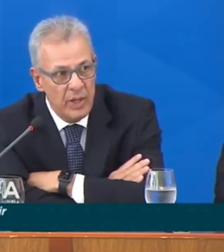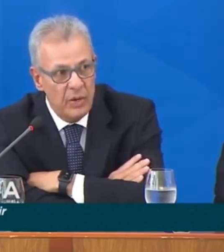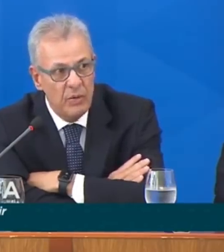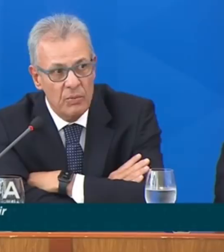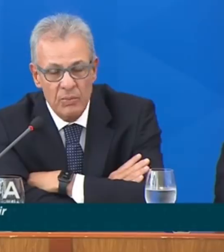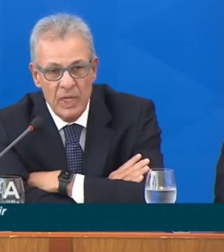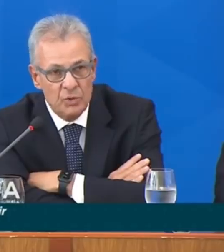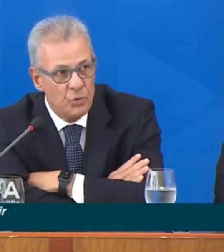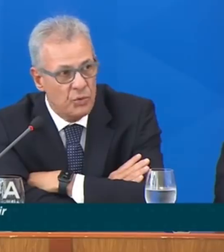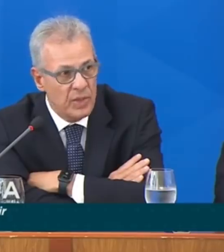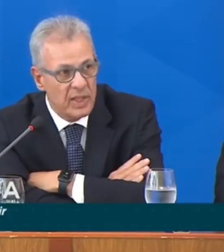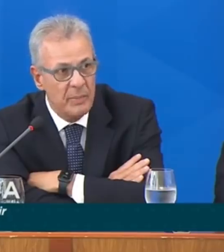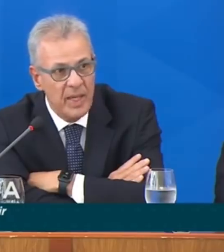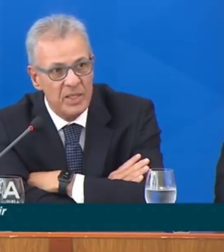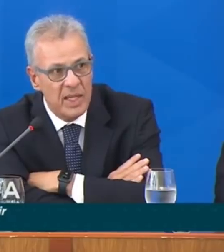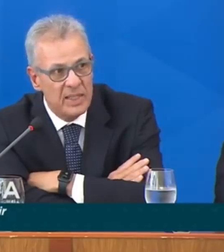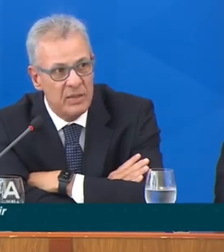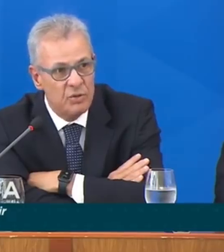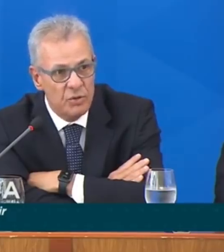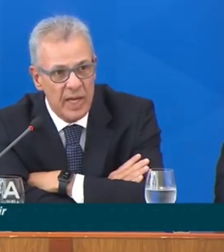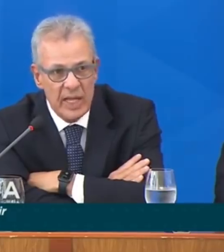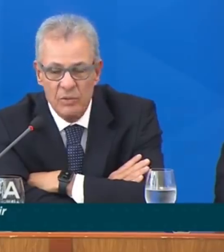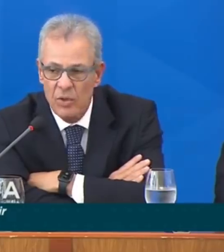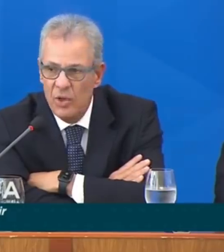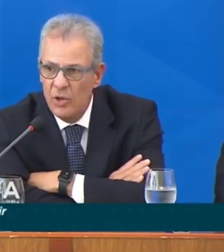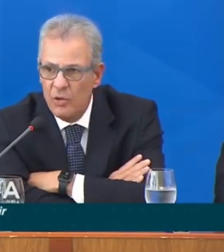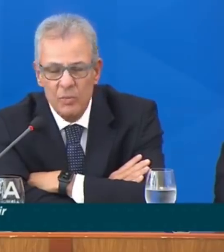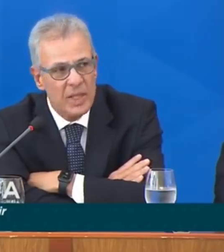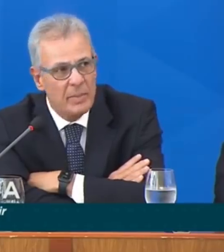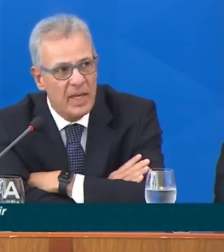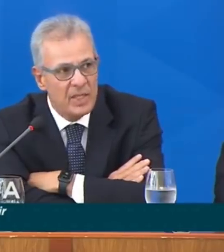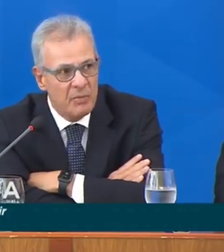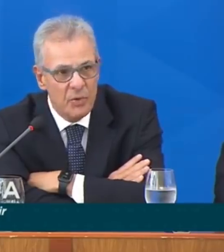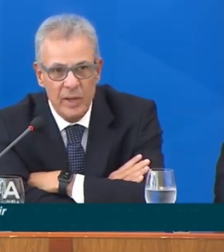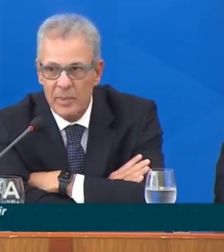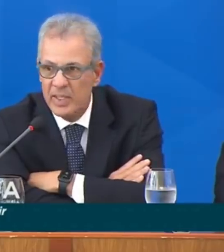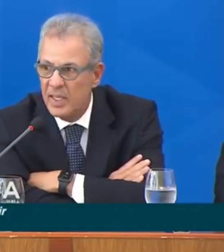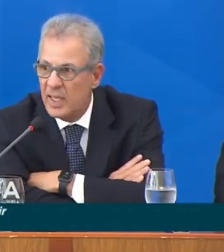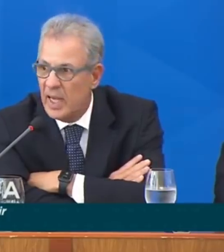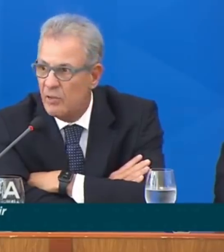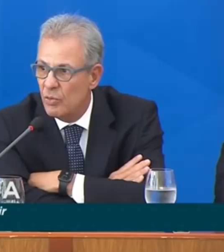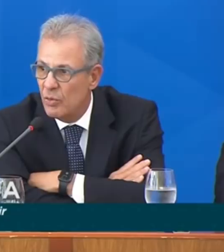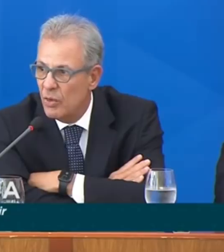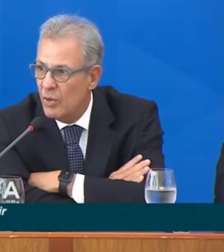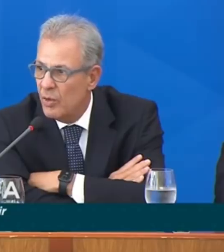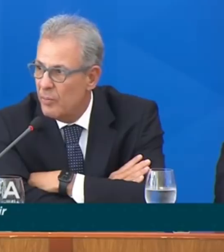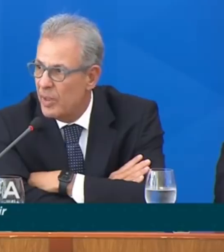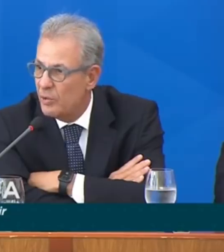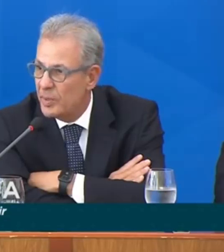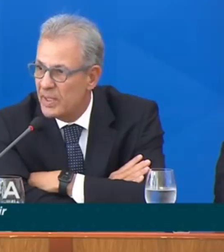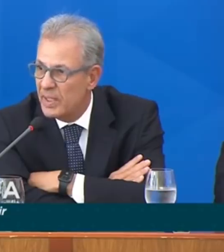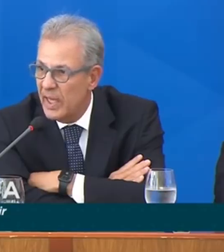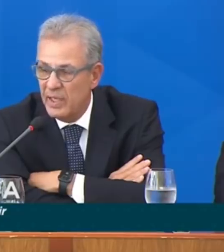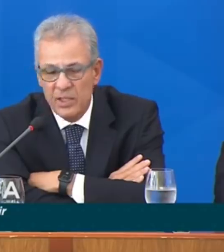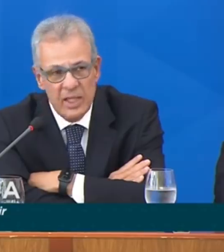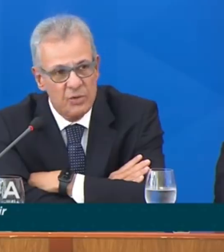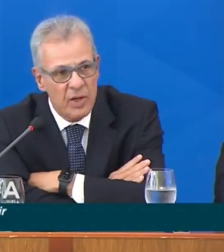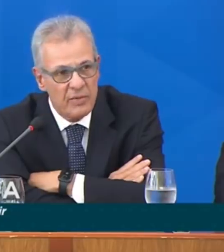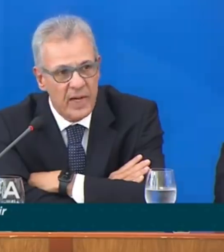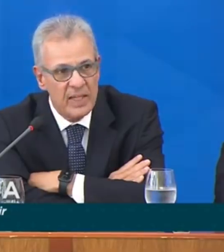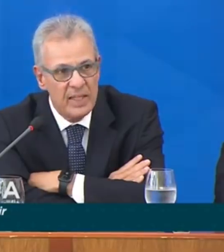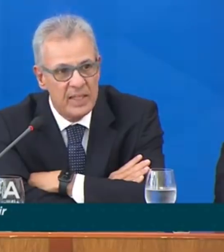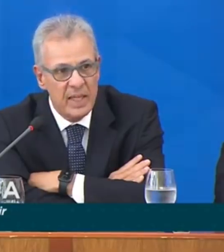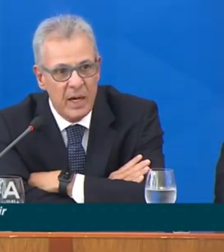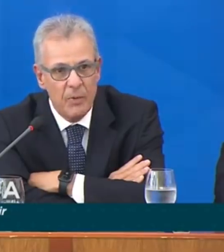isso é um assunto que também está sendo estudado, como também já foi apresentado pelo presidente na